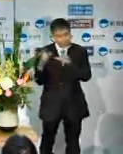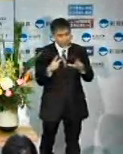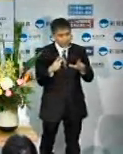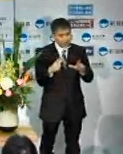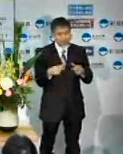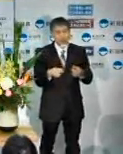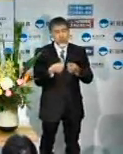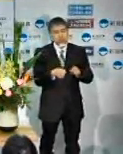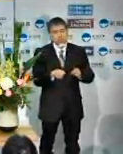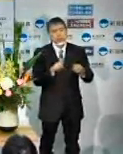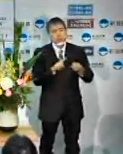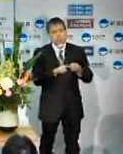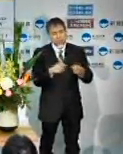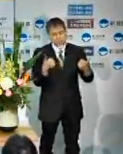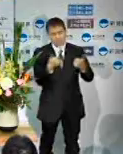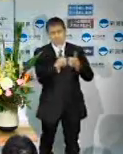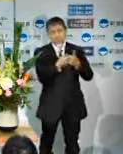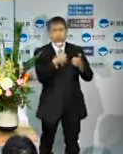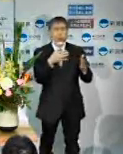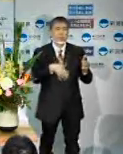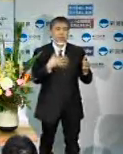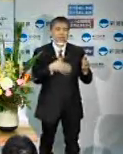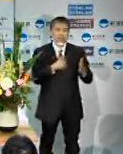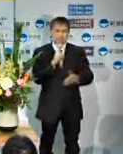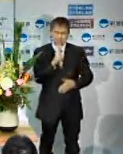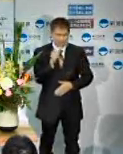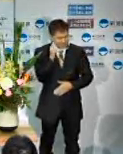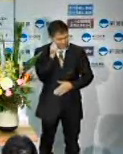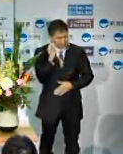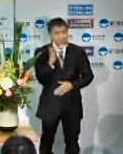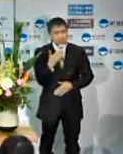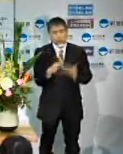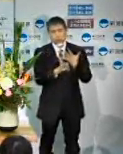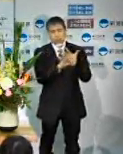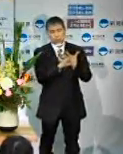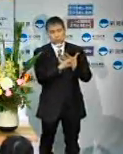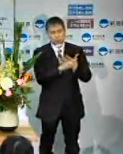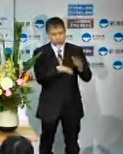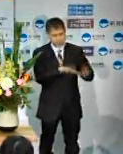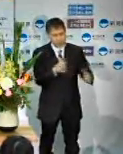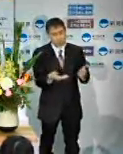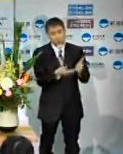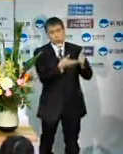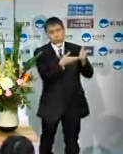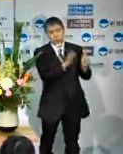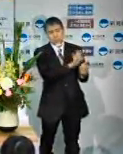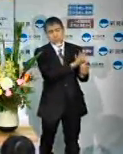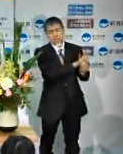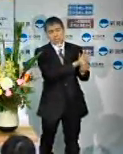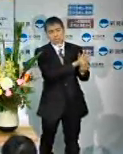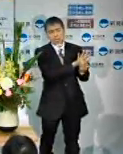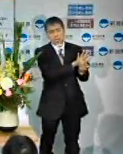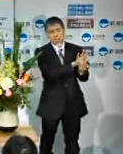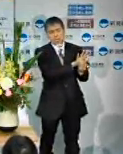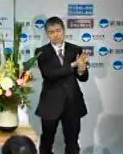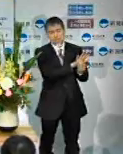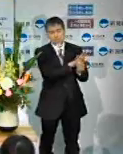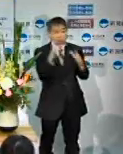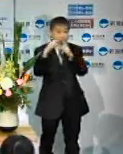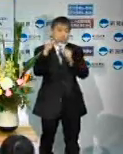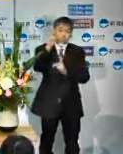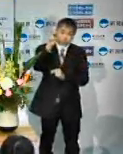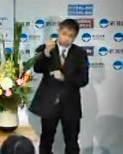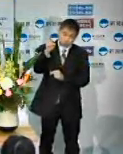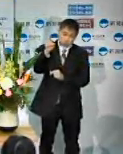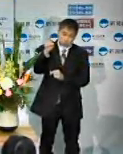ので何とも言えませんけど、例えばその子育て支援とかですね、そうしたことは国も子